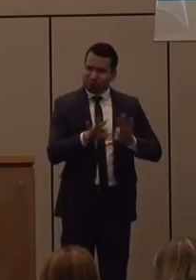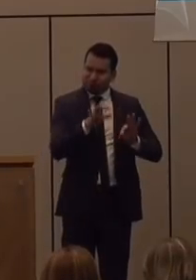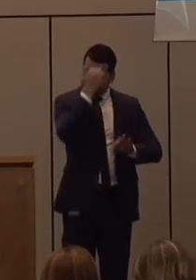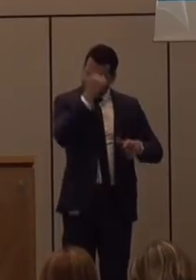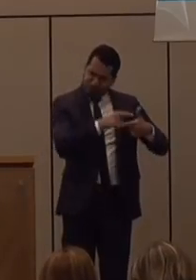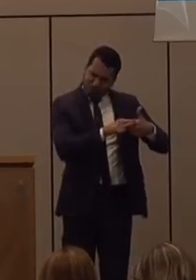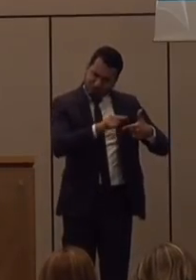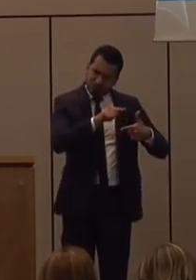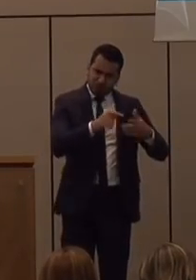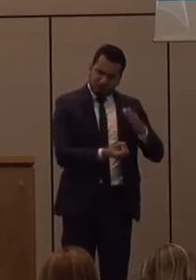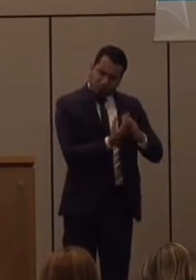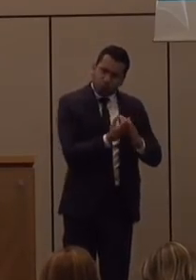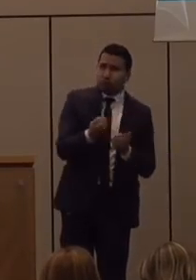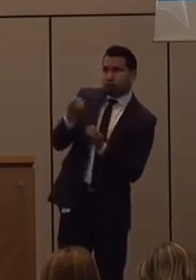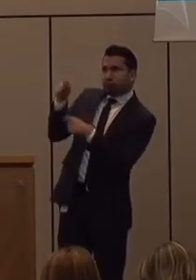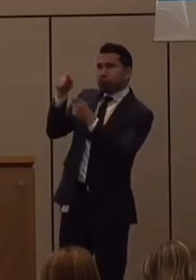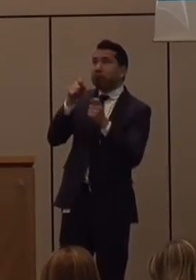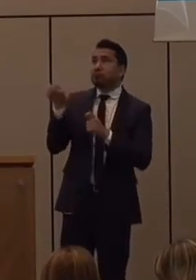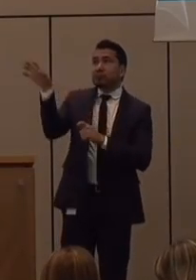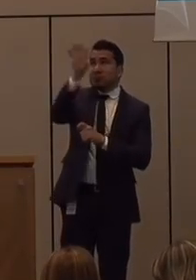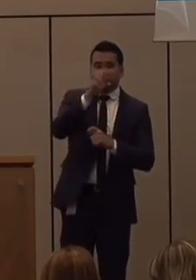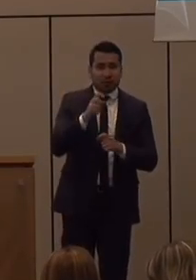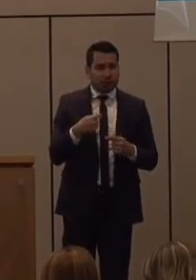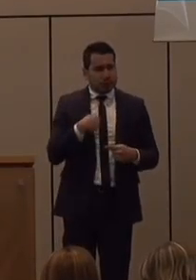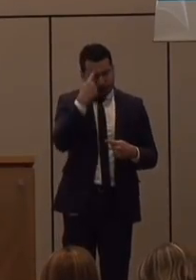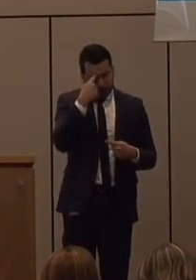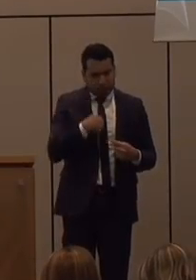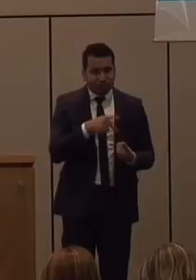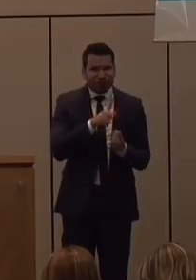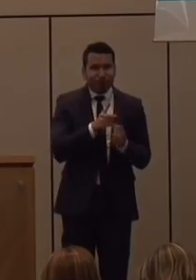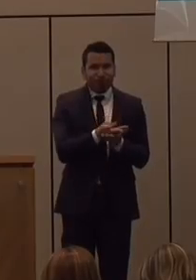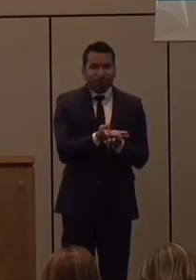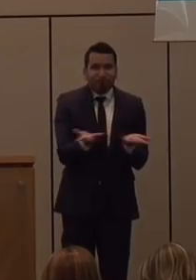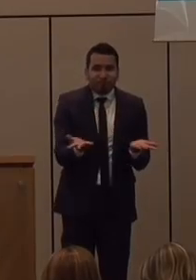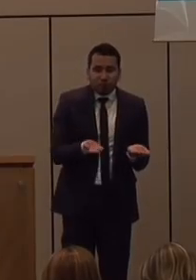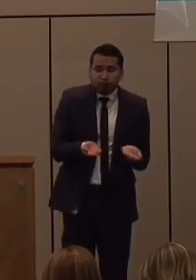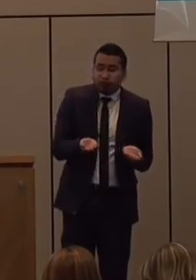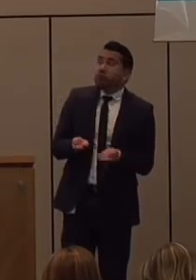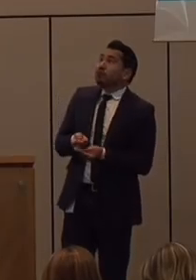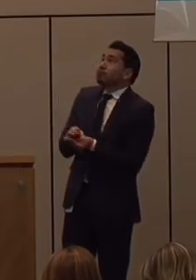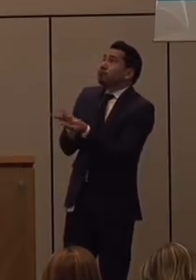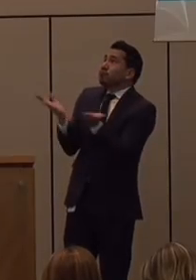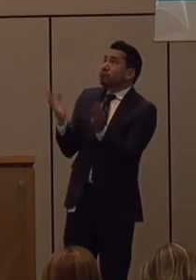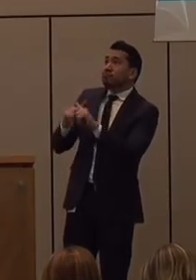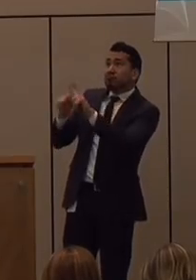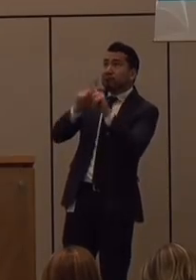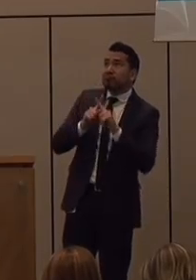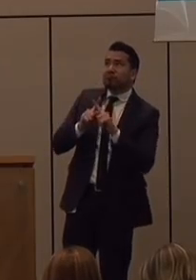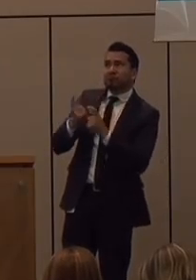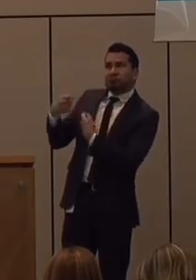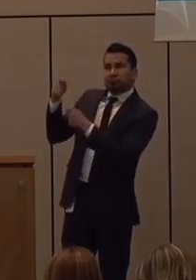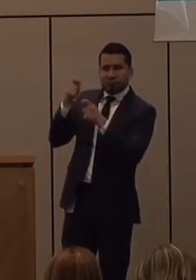lo interesante es que hemos diversificado nuestra oferta exportadora pero sé que tenemos muchos retos tenemos acceso a